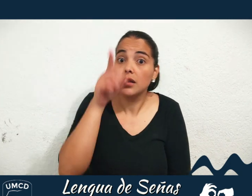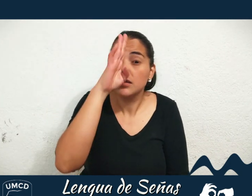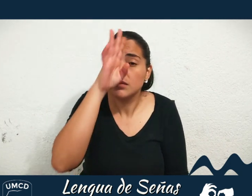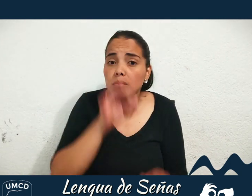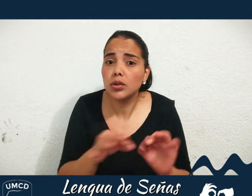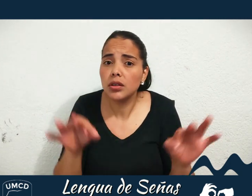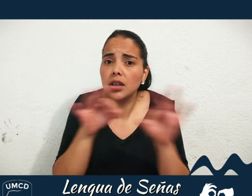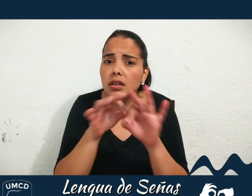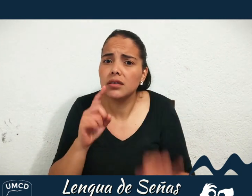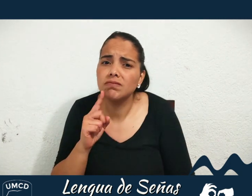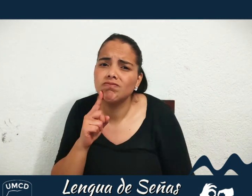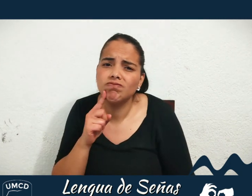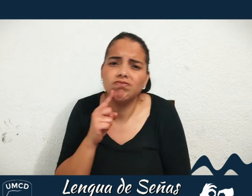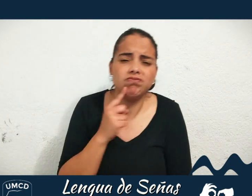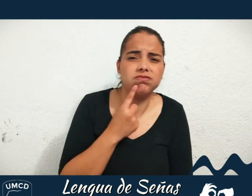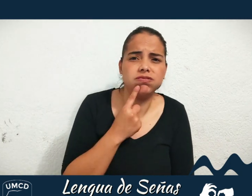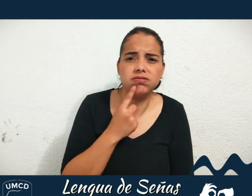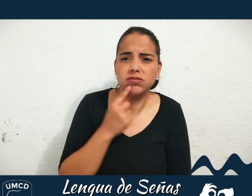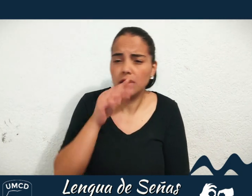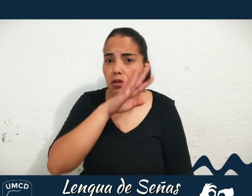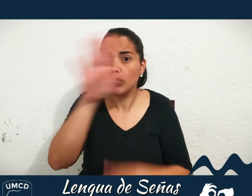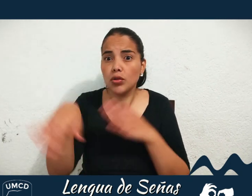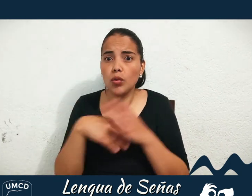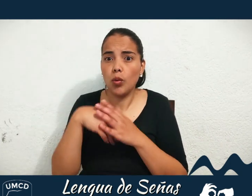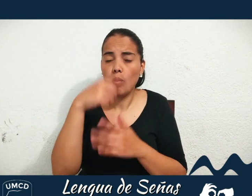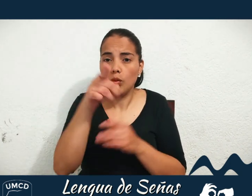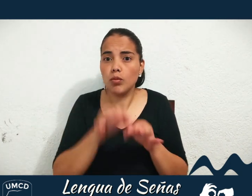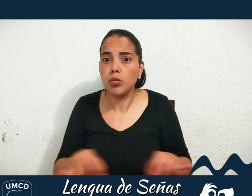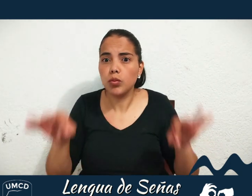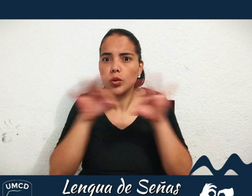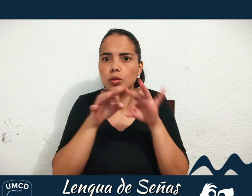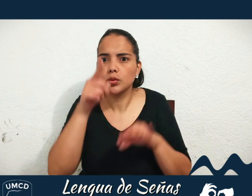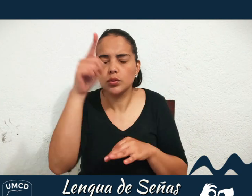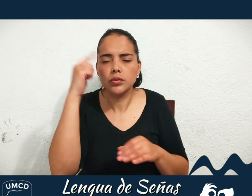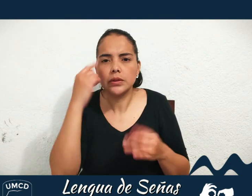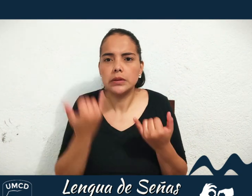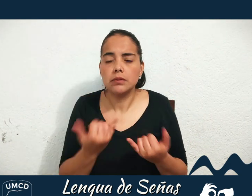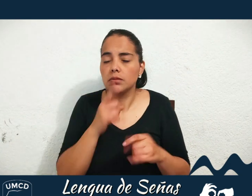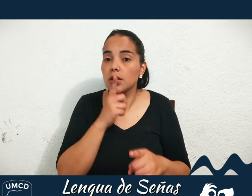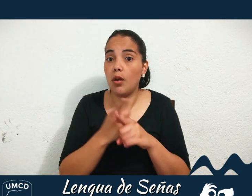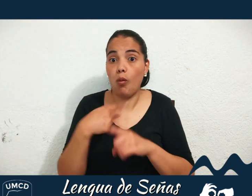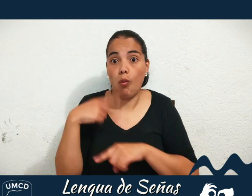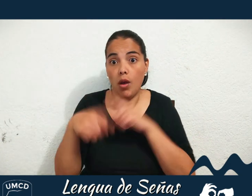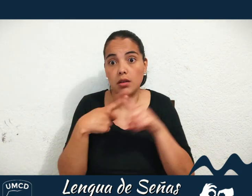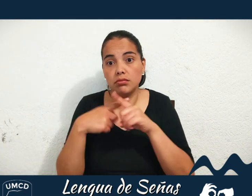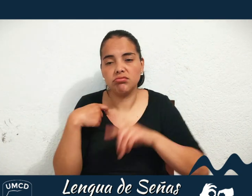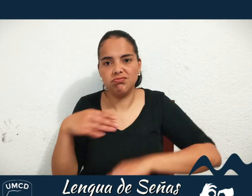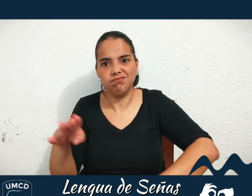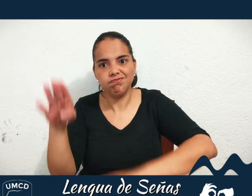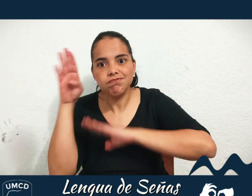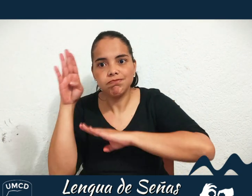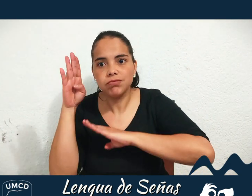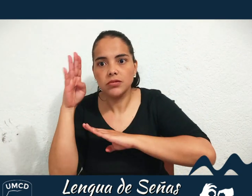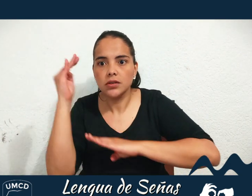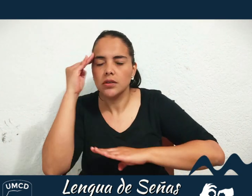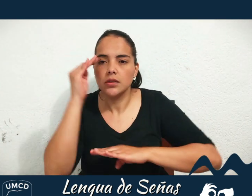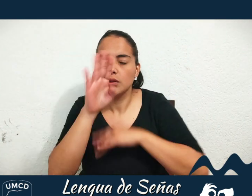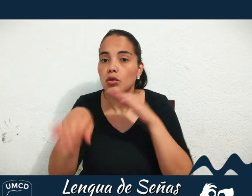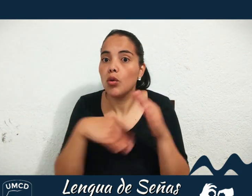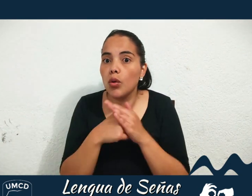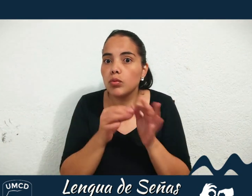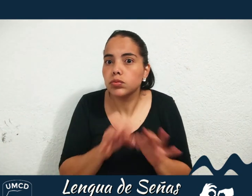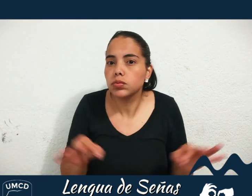la seriedad de las palabras que nosotros damos tienen que ser consideradas como tales. Nosotros agraviamos a